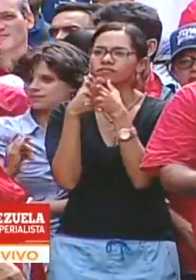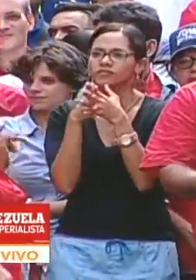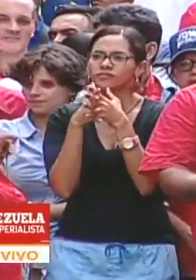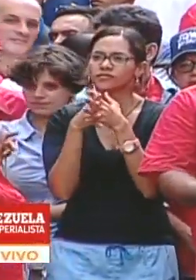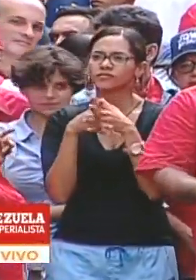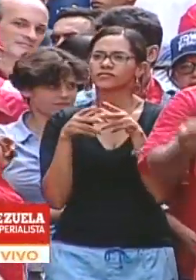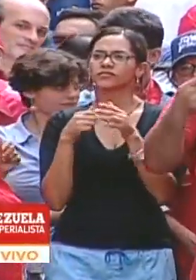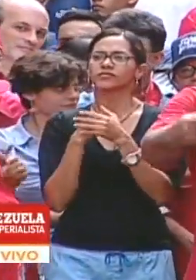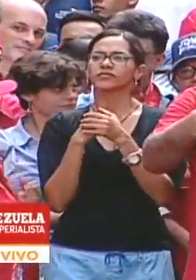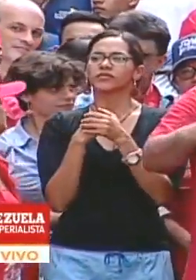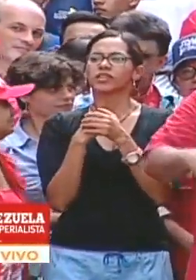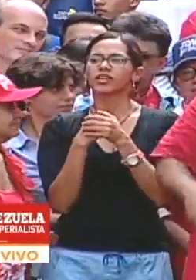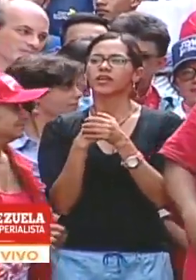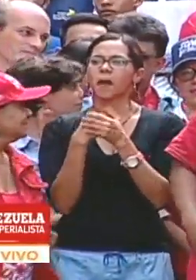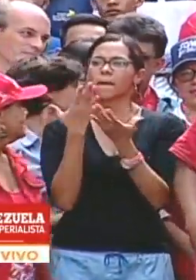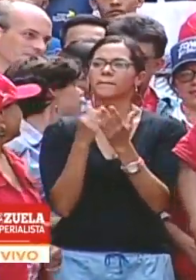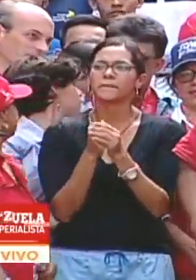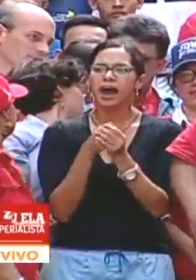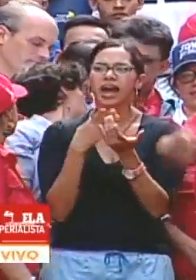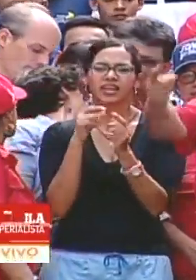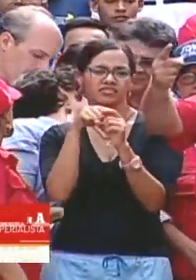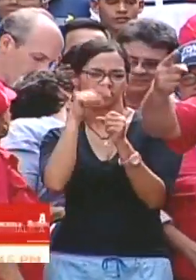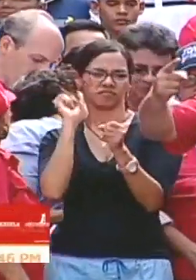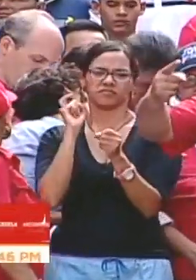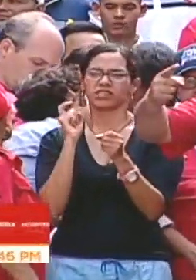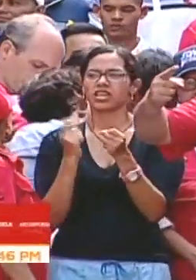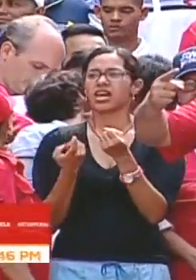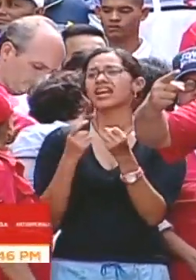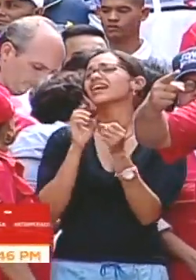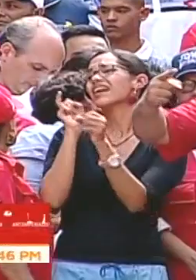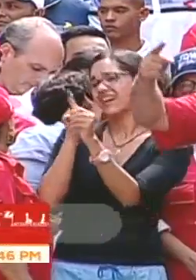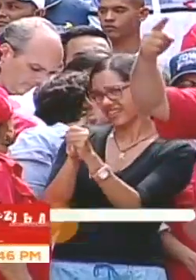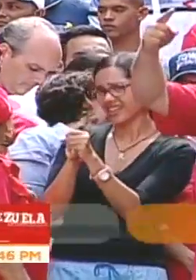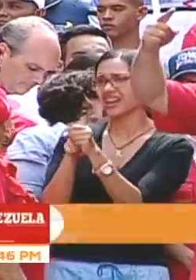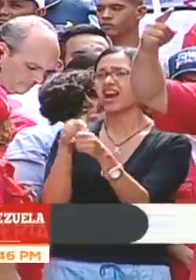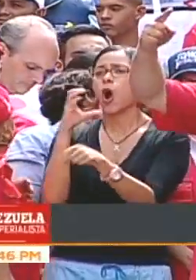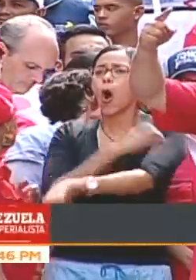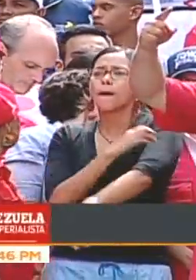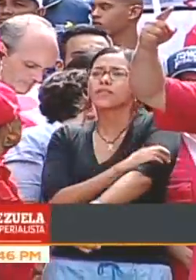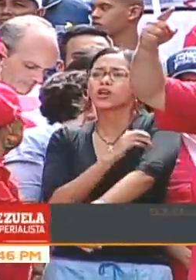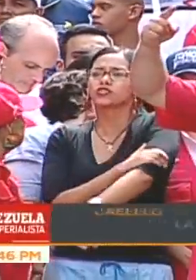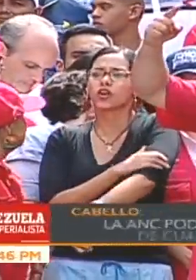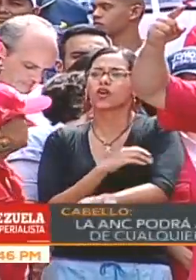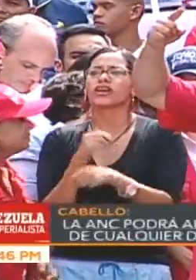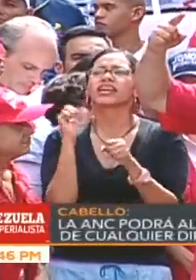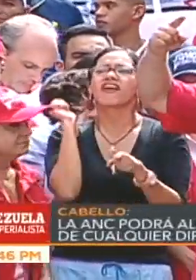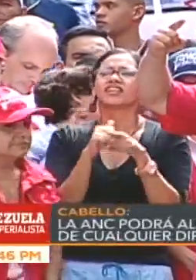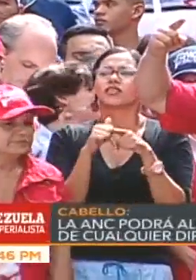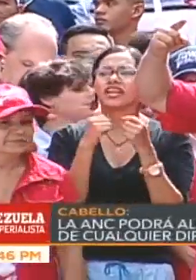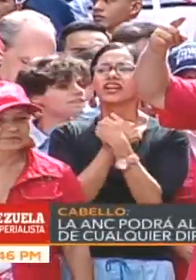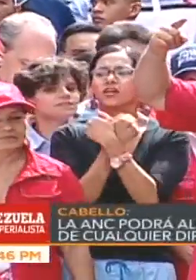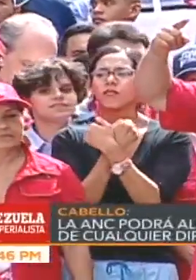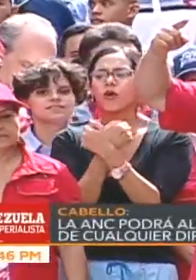aceptar los halagos de la burguesía en vez del cariño del pueblo